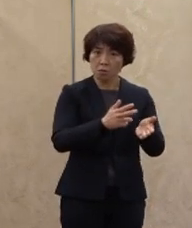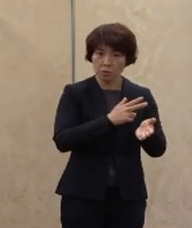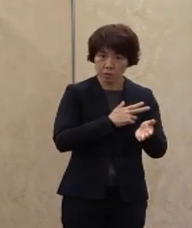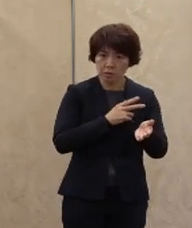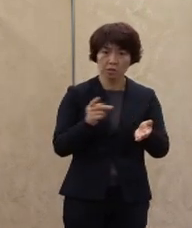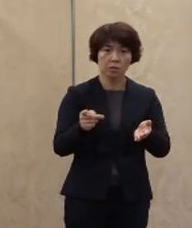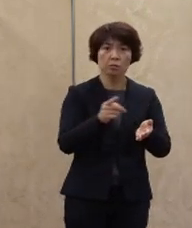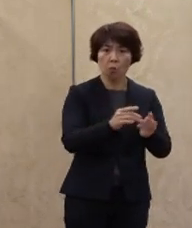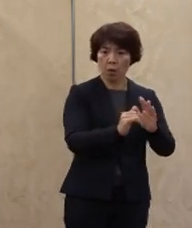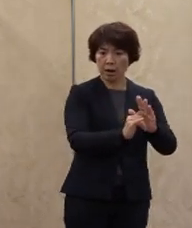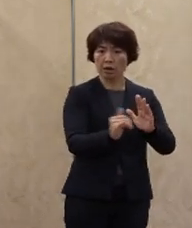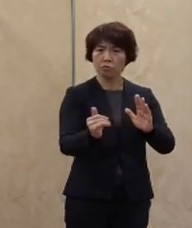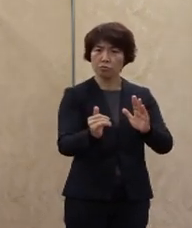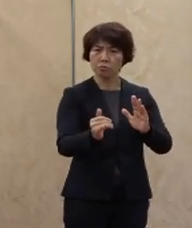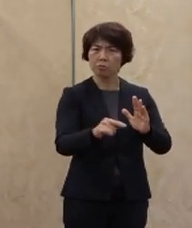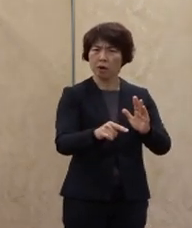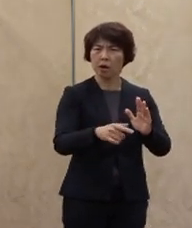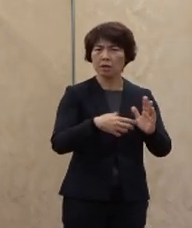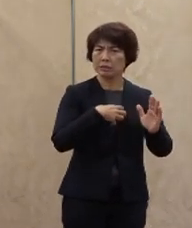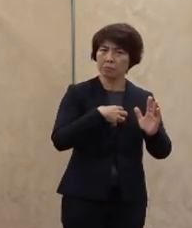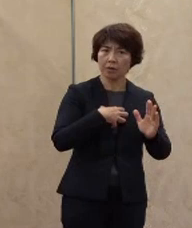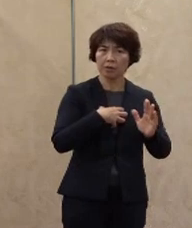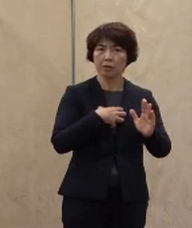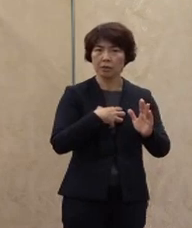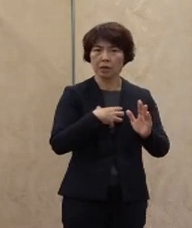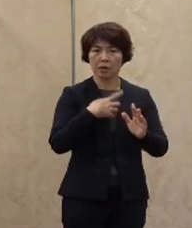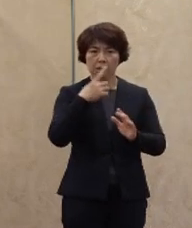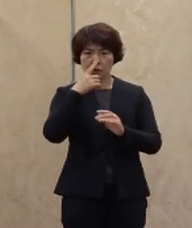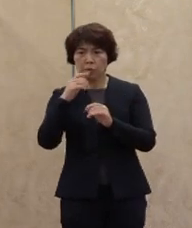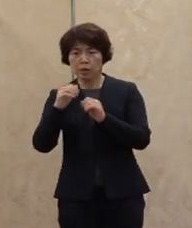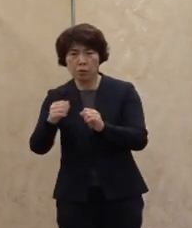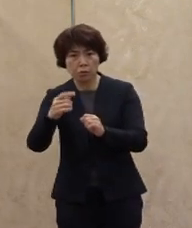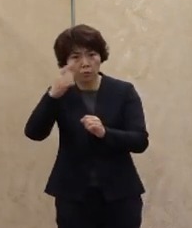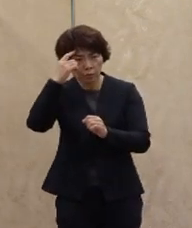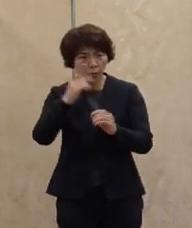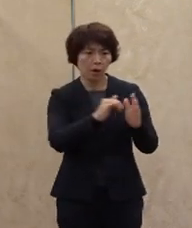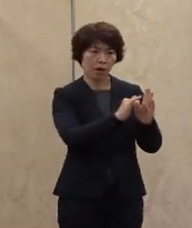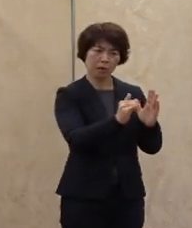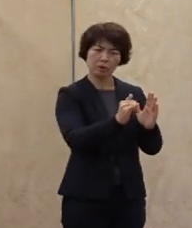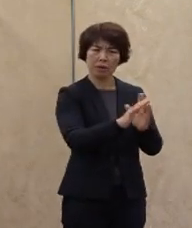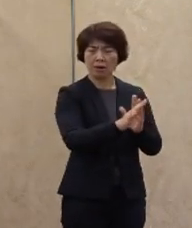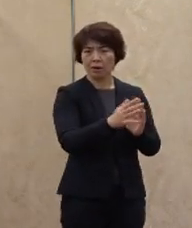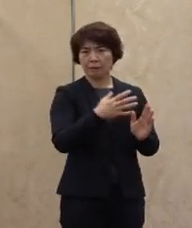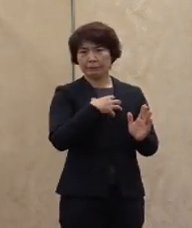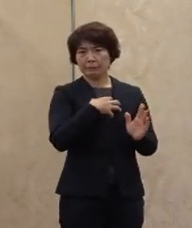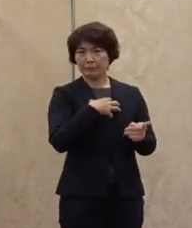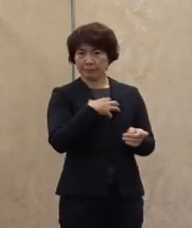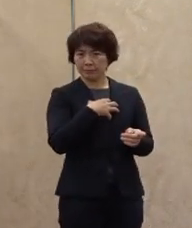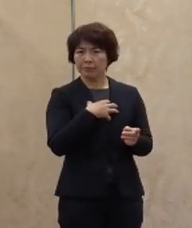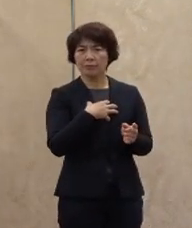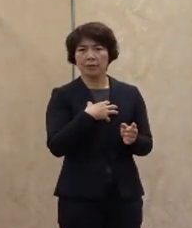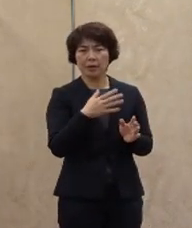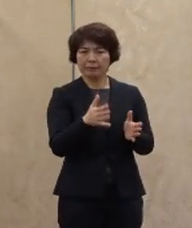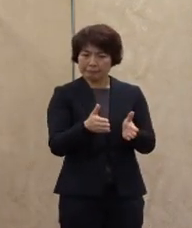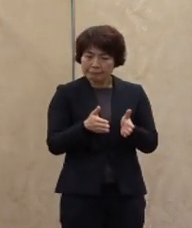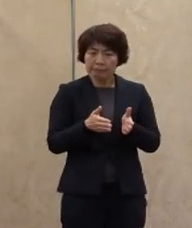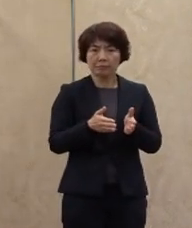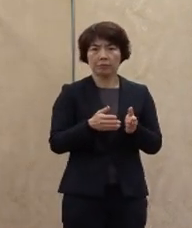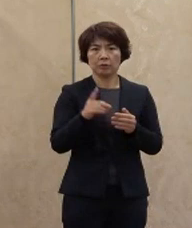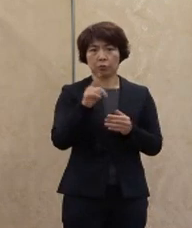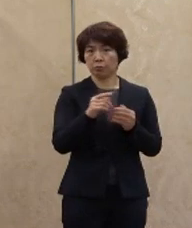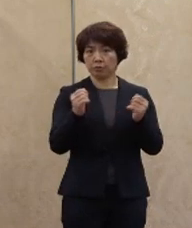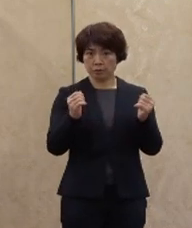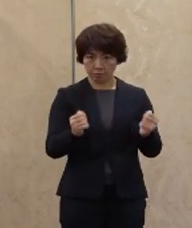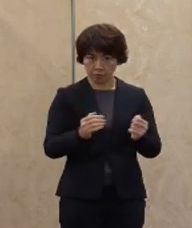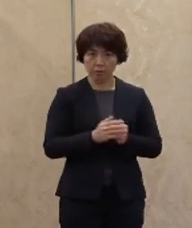族さんには心配かかるんじゃないかと。自分がやろうとしてもやっぱり家族のことを思ったらやめようという人もやっぱりたくさん医療関係者にいらっしゃいますから、